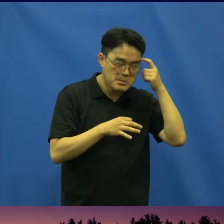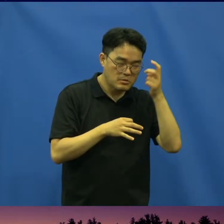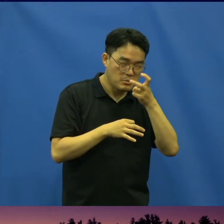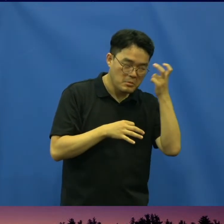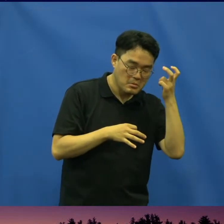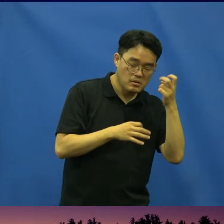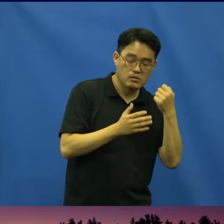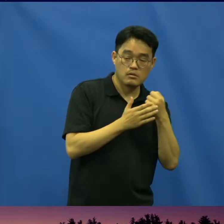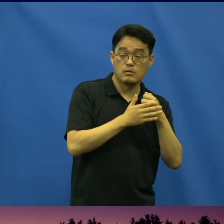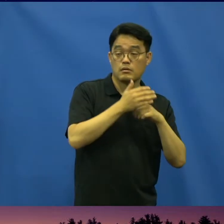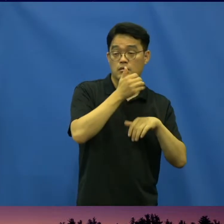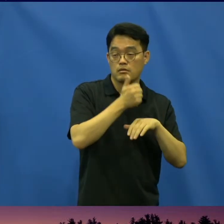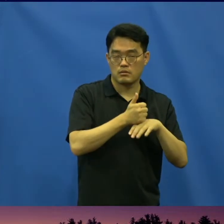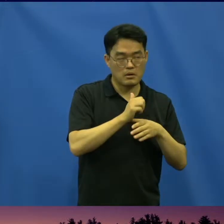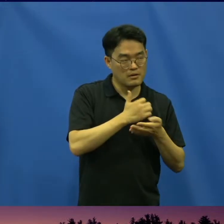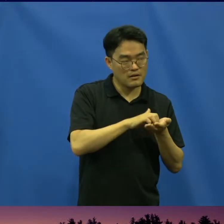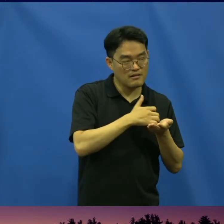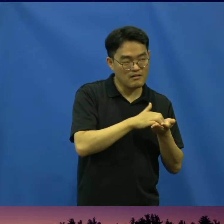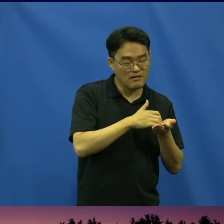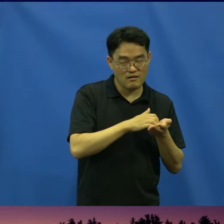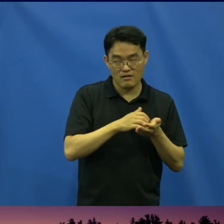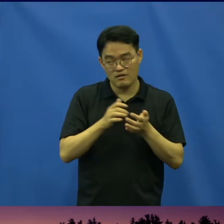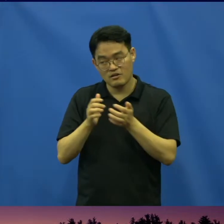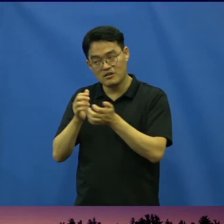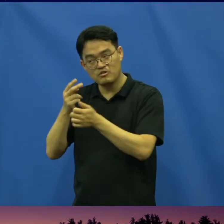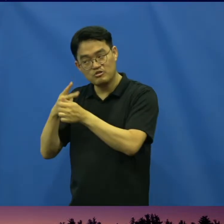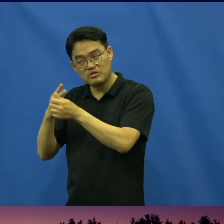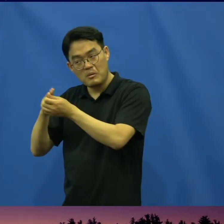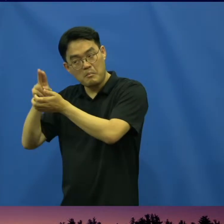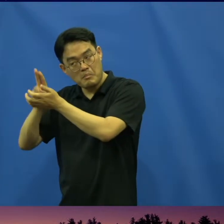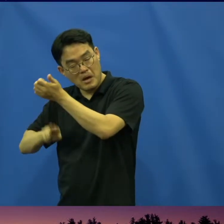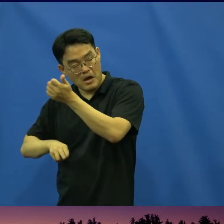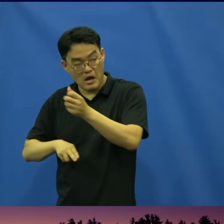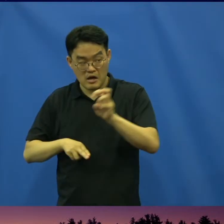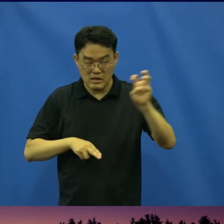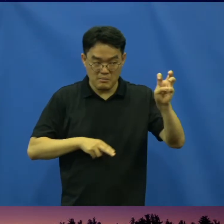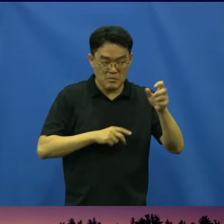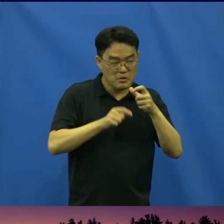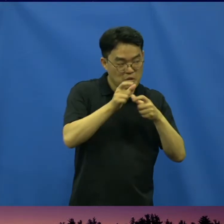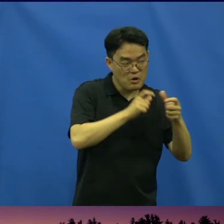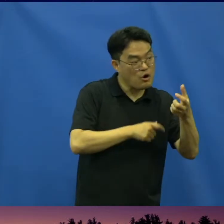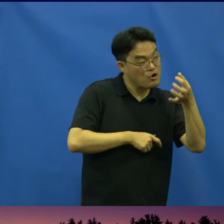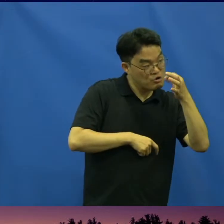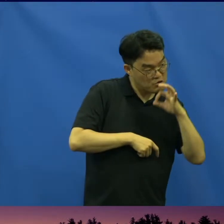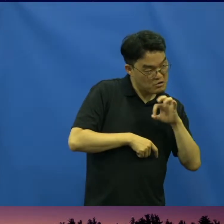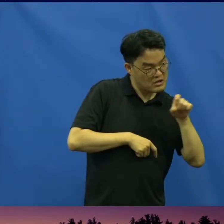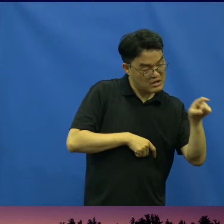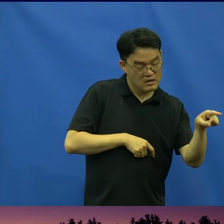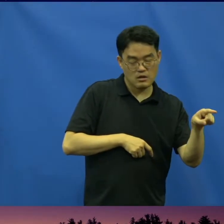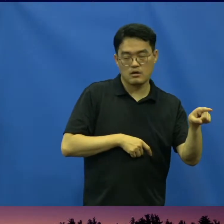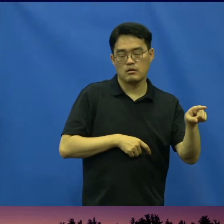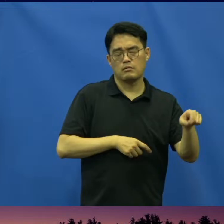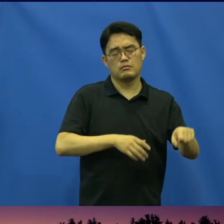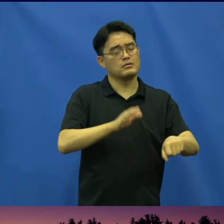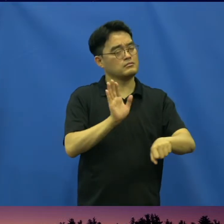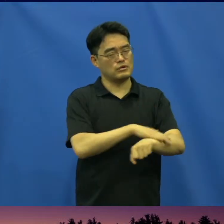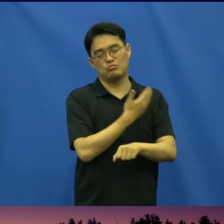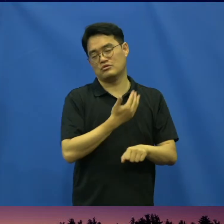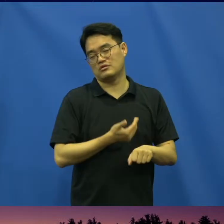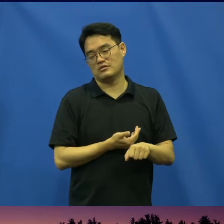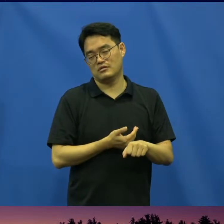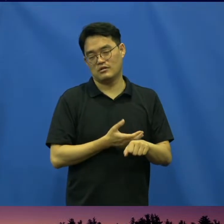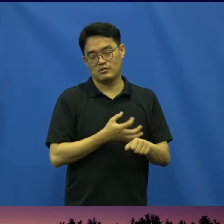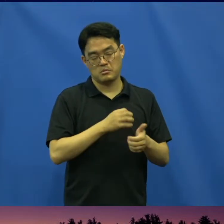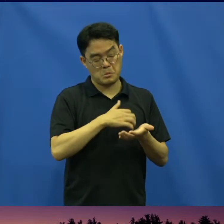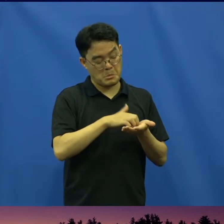스승을 돈으로 팔려고 했으니까, 그죠? 그 무리가 어떤 무리예요? 돈 계산은